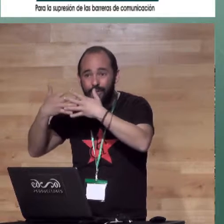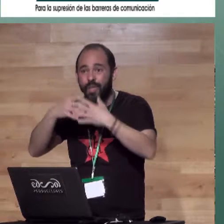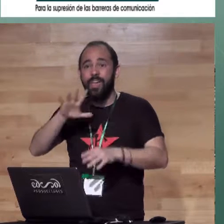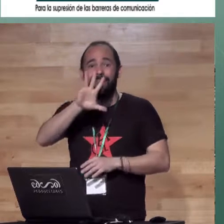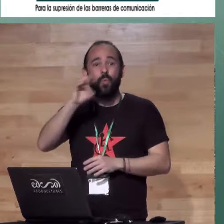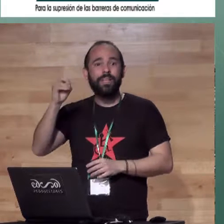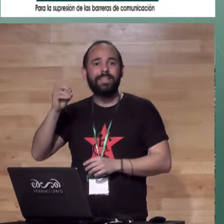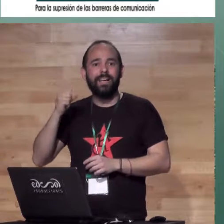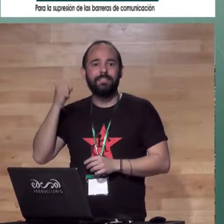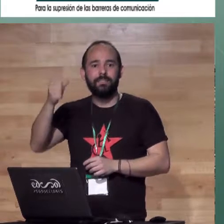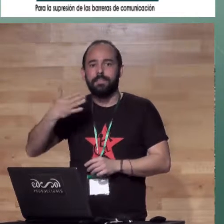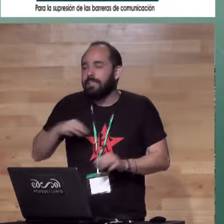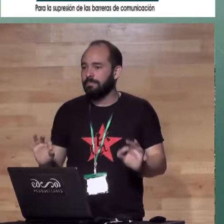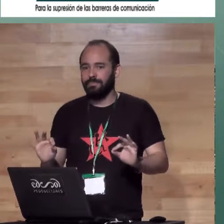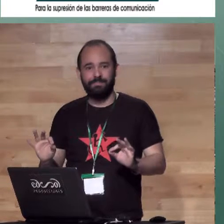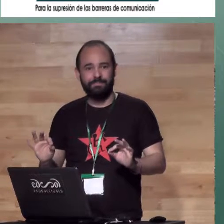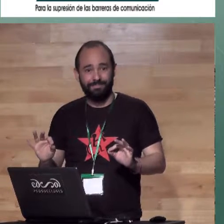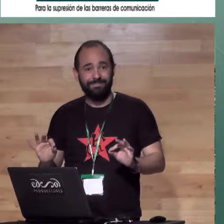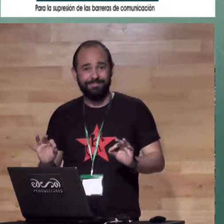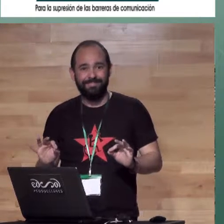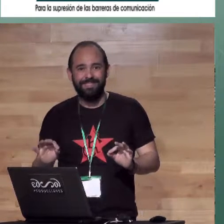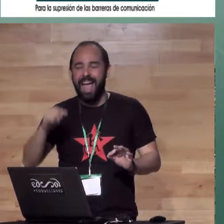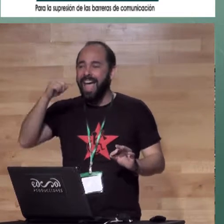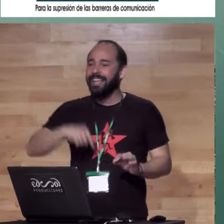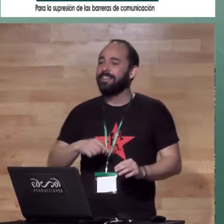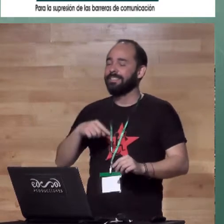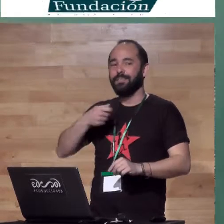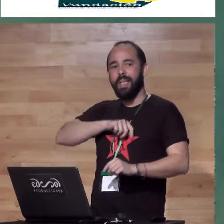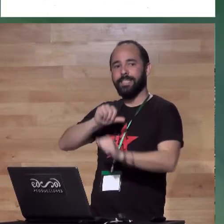se queda sin derechos de autor y no se puede utilizar hasta pasado 50 años.